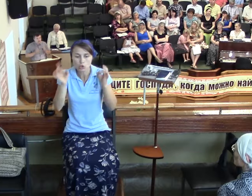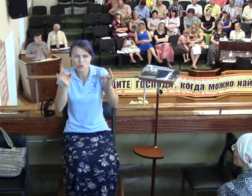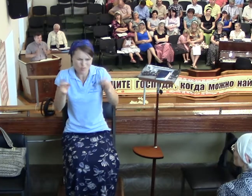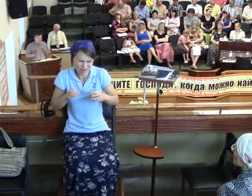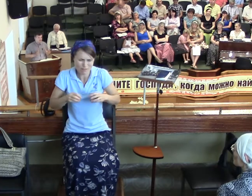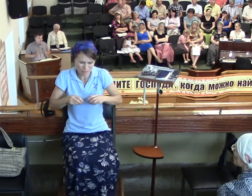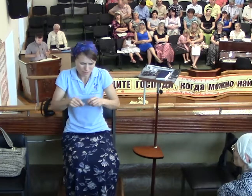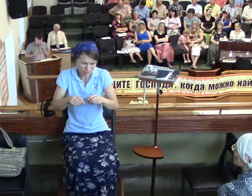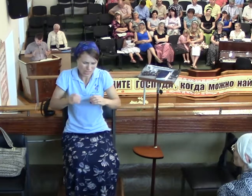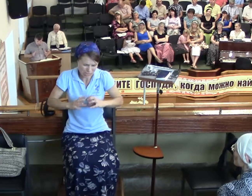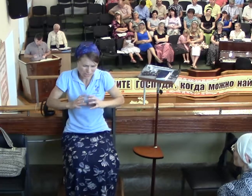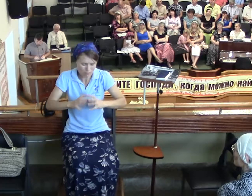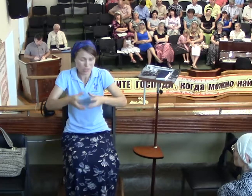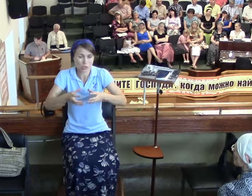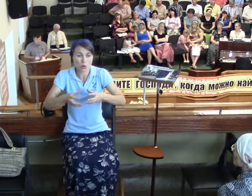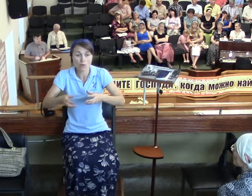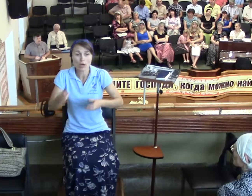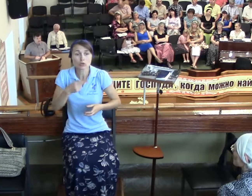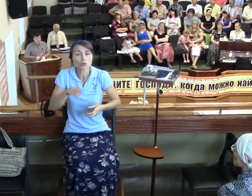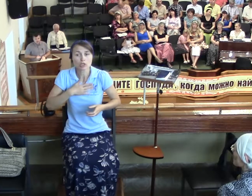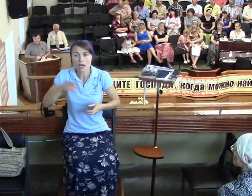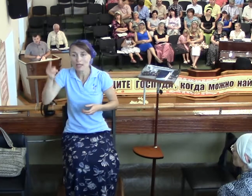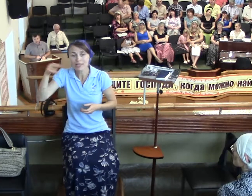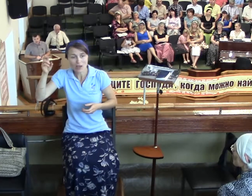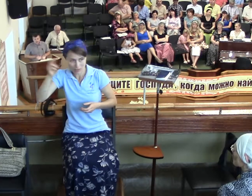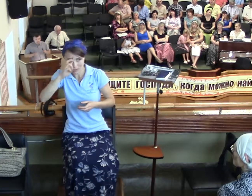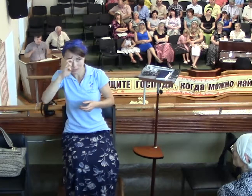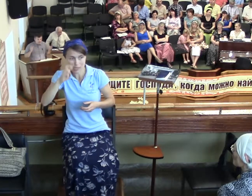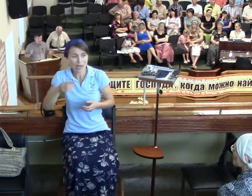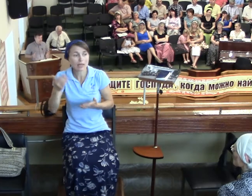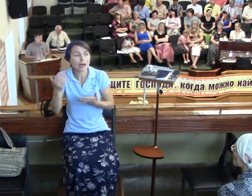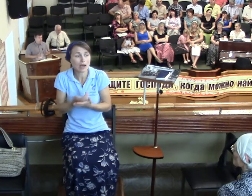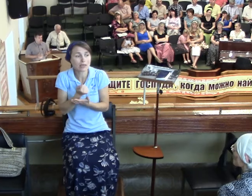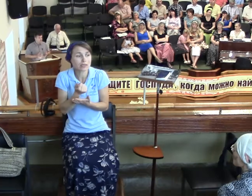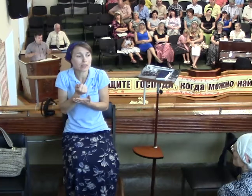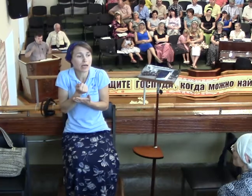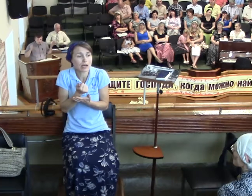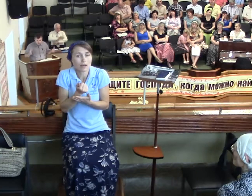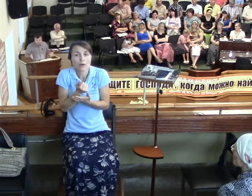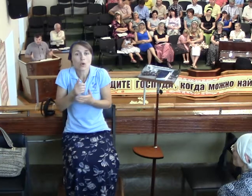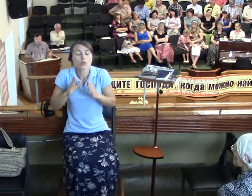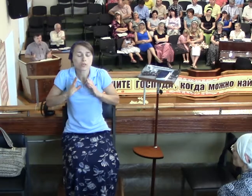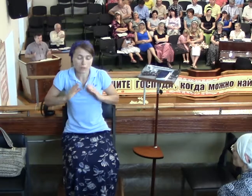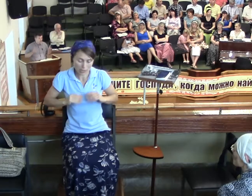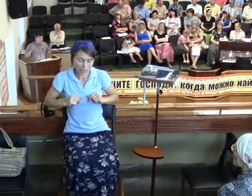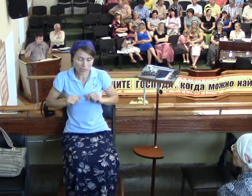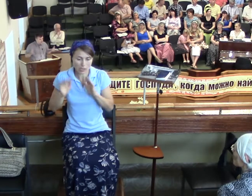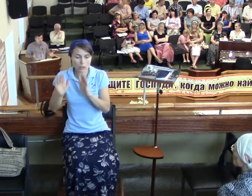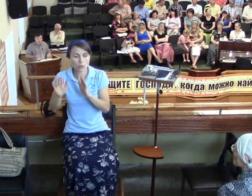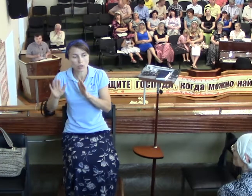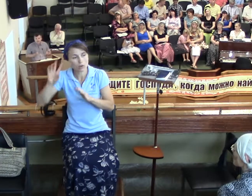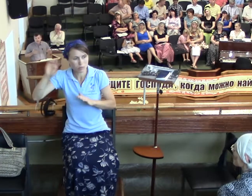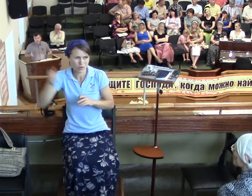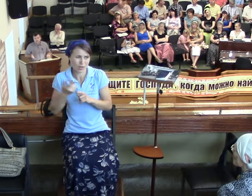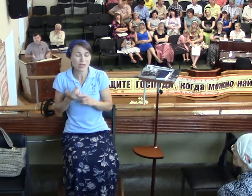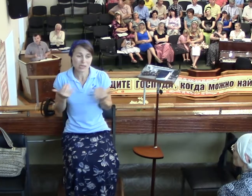покой только в присутствии Господа. Вы знаете, сегодня наш мир настолько наполнен шумом, настолько наполнен и